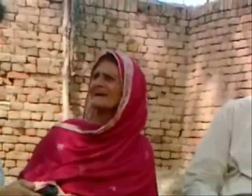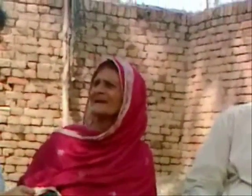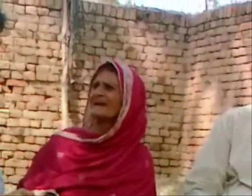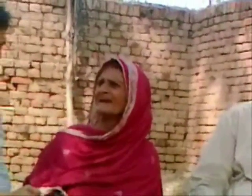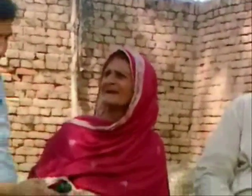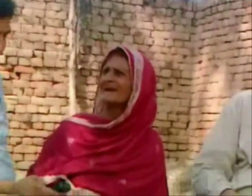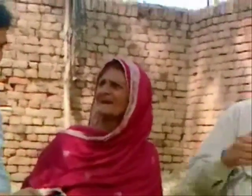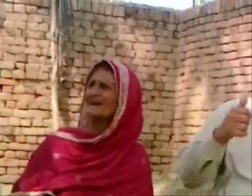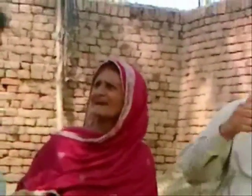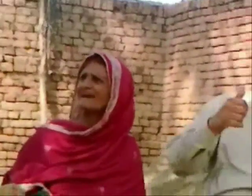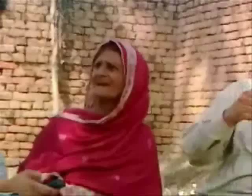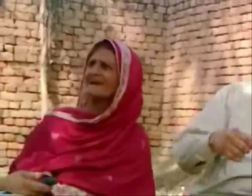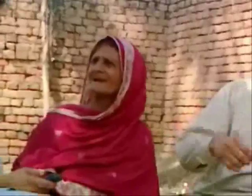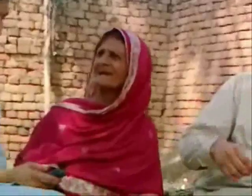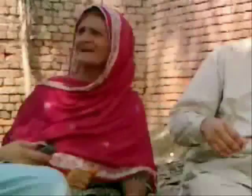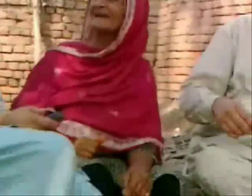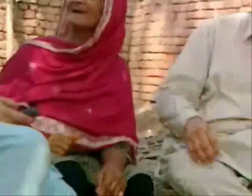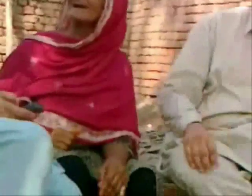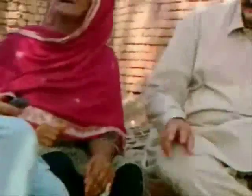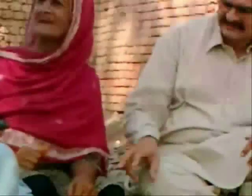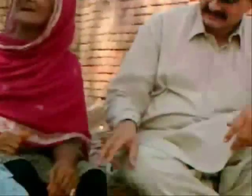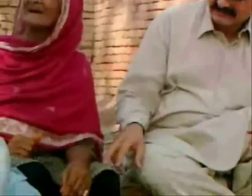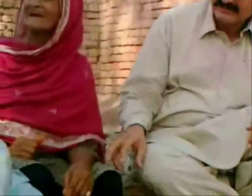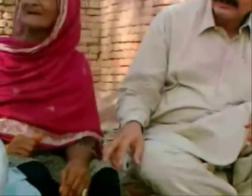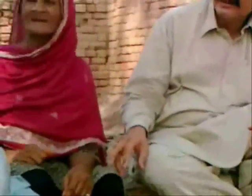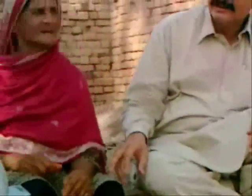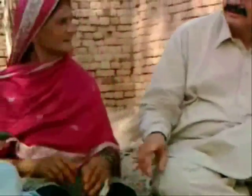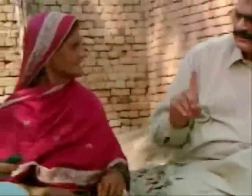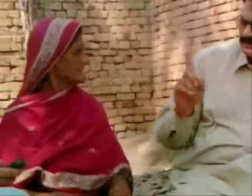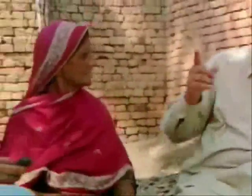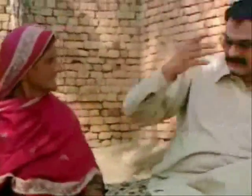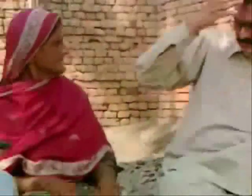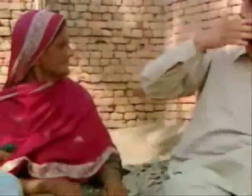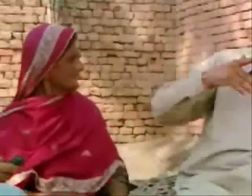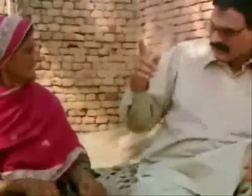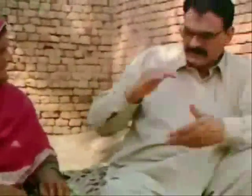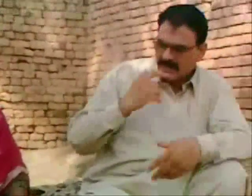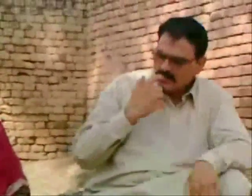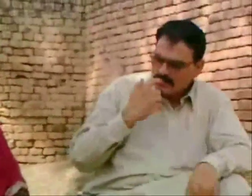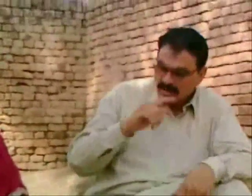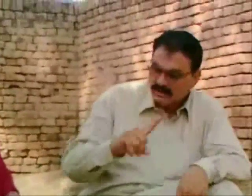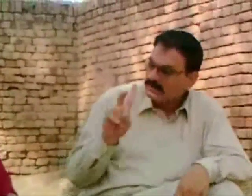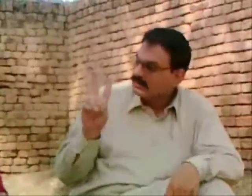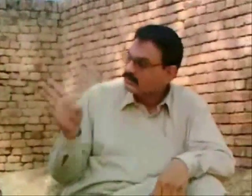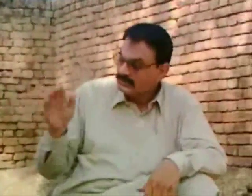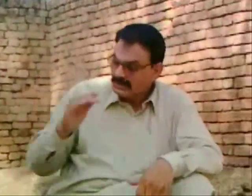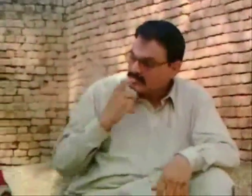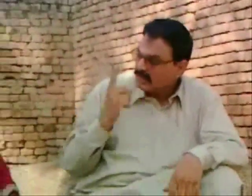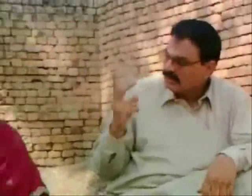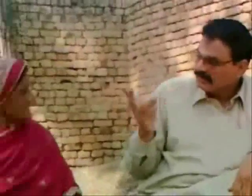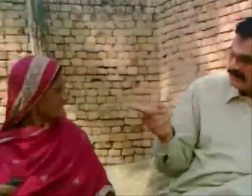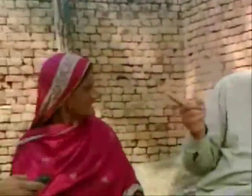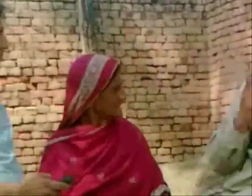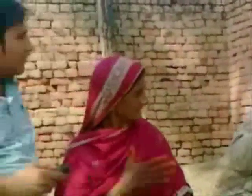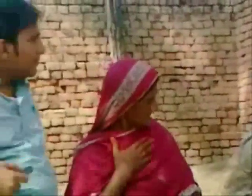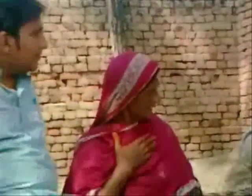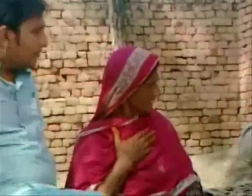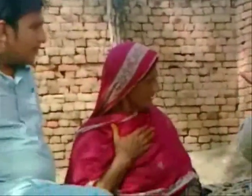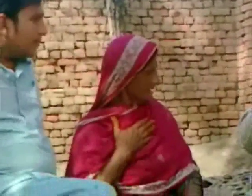जो है नज़र का भी मसला है, इसने अपनी आंखें मरवानी है और वैसे भी इस उम्र में बहुत ज़्यादा कभी कोई तकलीफ कभी